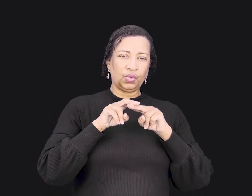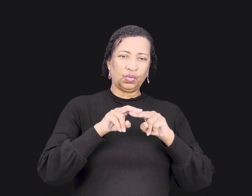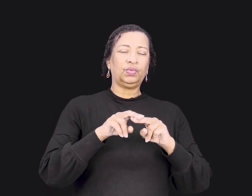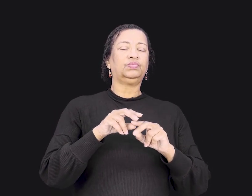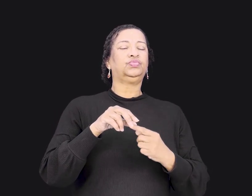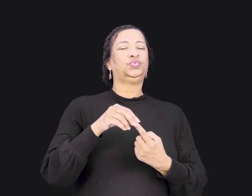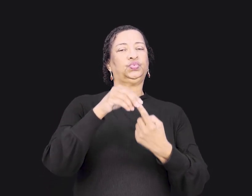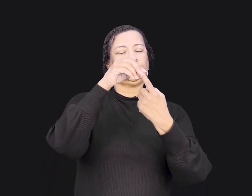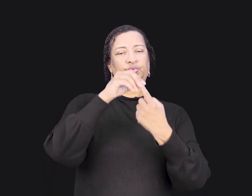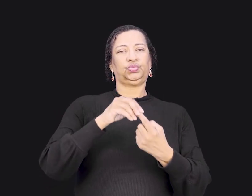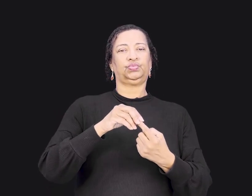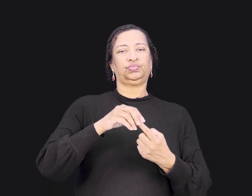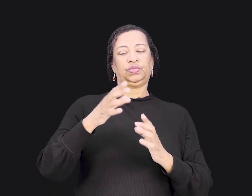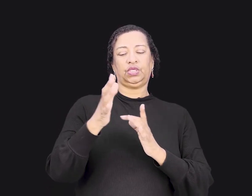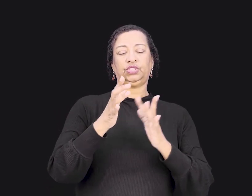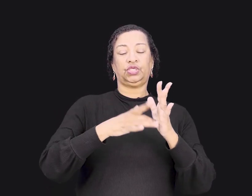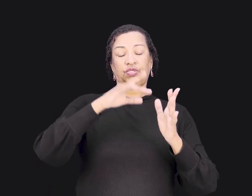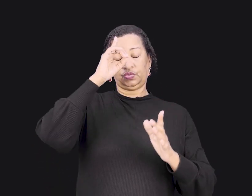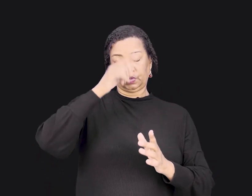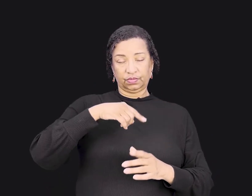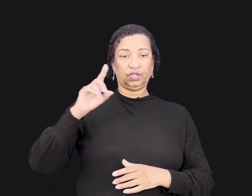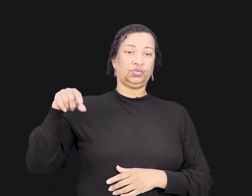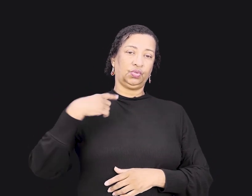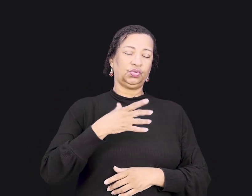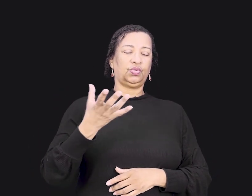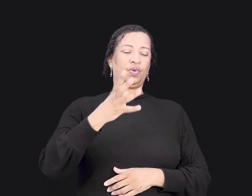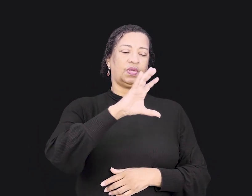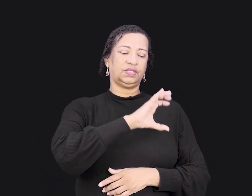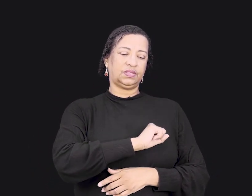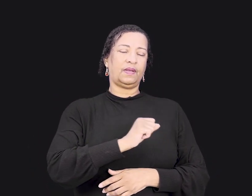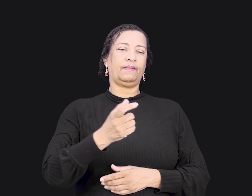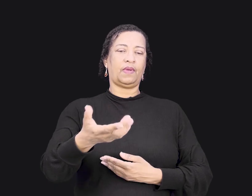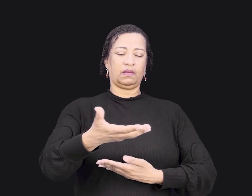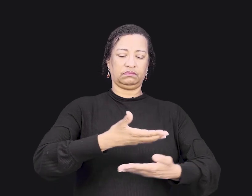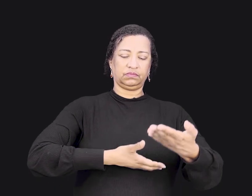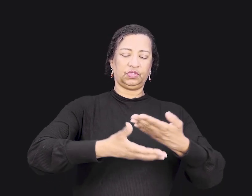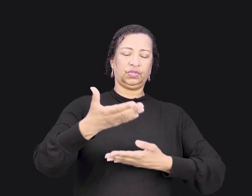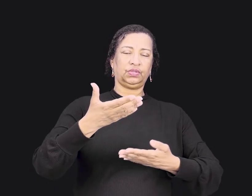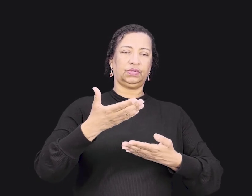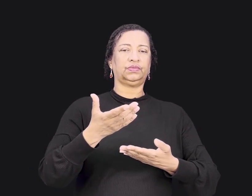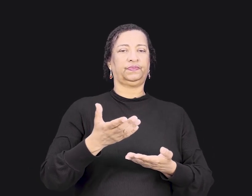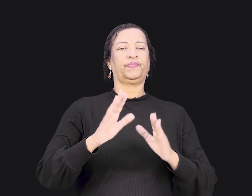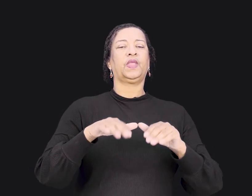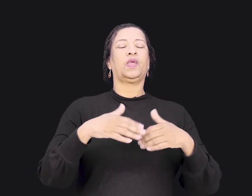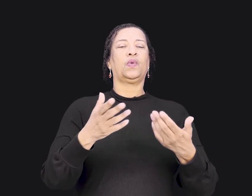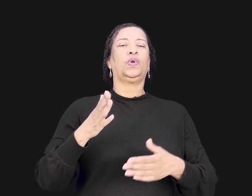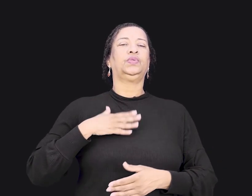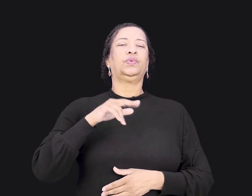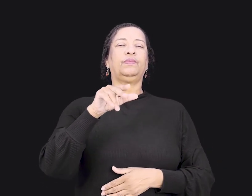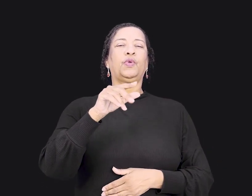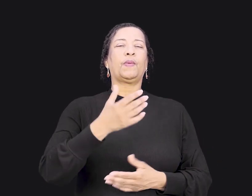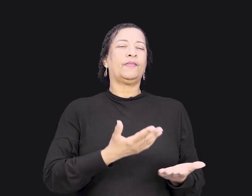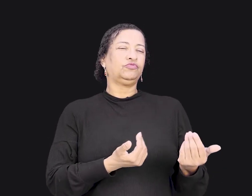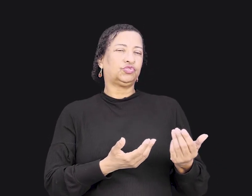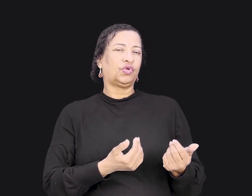que amássemos uns aos outros. Quando meu irmão mais novo entrou para o exército, ele era um jovem indisciplinado